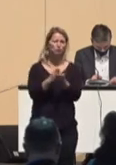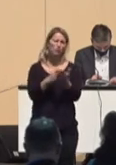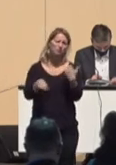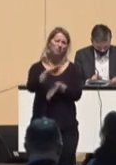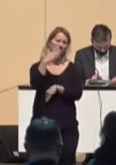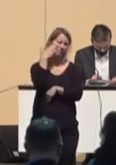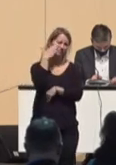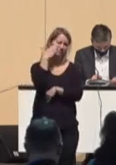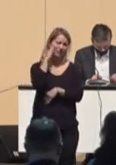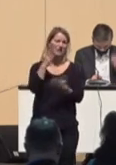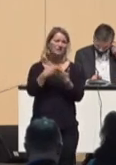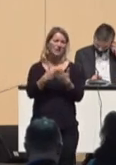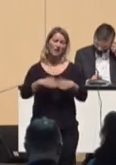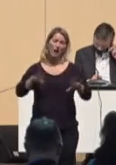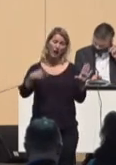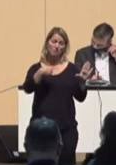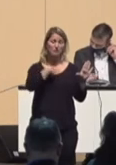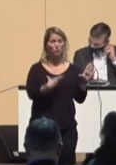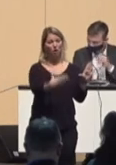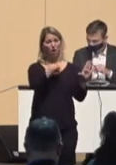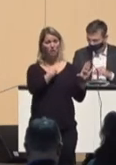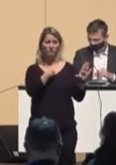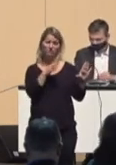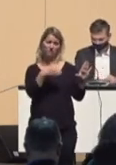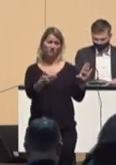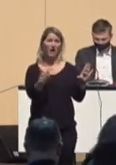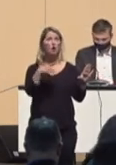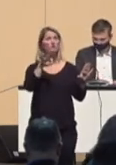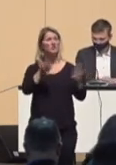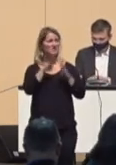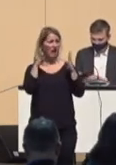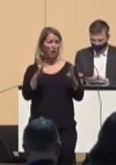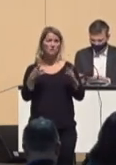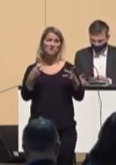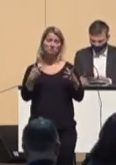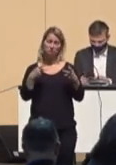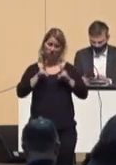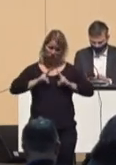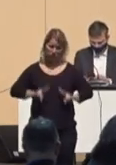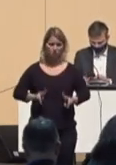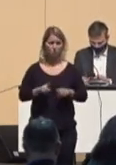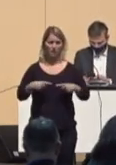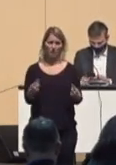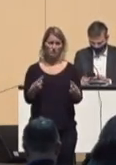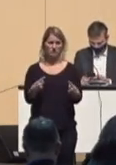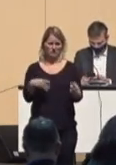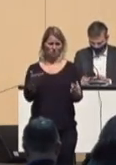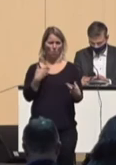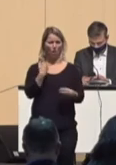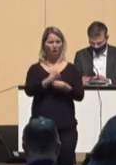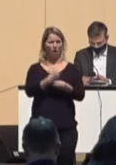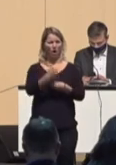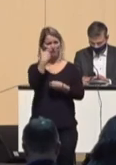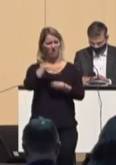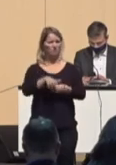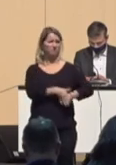deshalb verwahre ich mir hier persönliche Angriffe. Das ist einfach für dieses Haus absolut unwürdig und auch untauglich, unsere Arbeit hier vernünftig